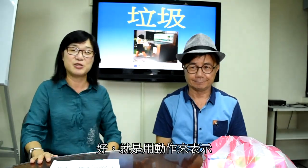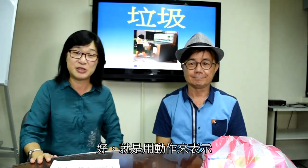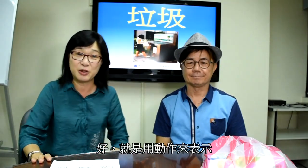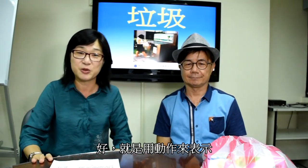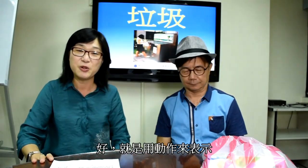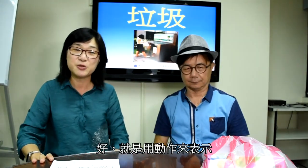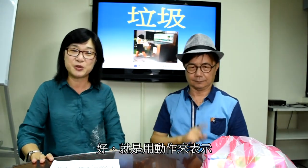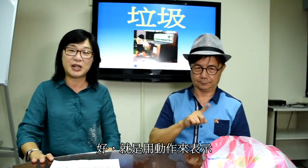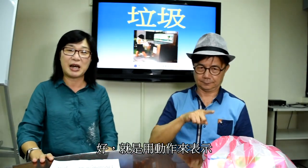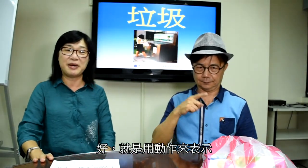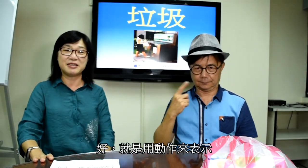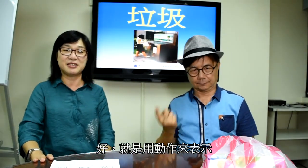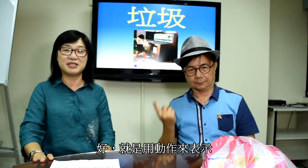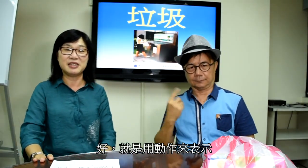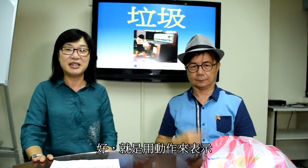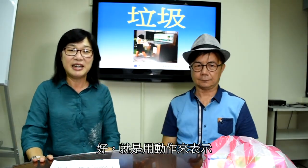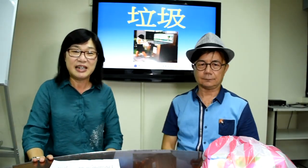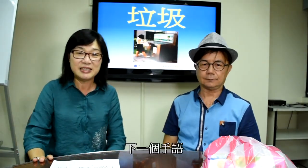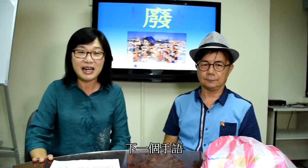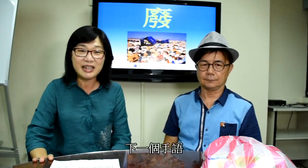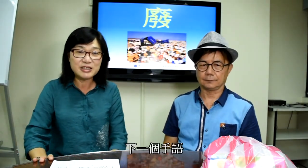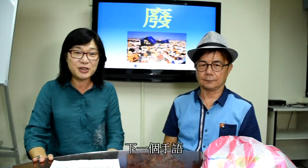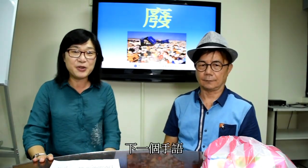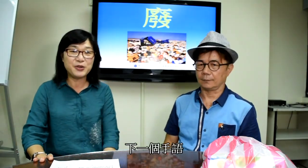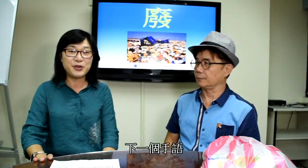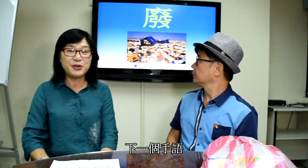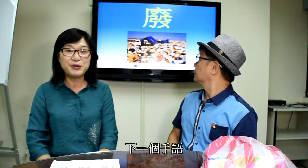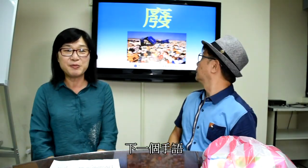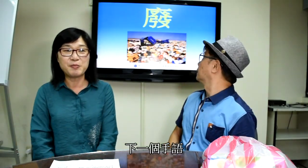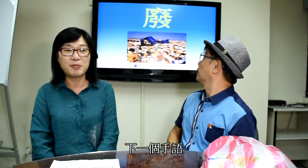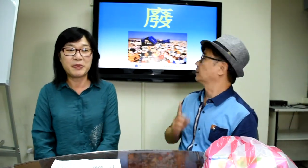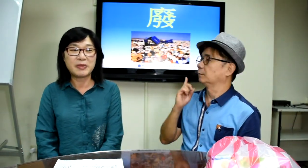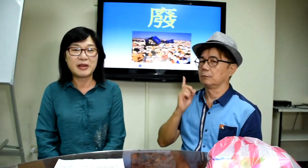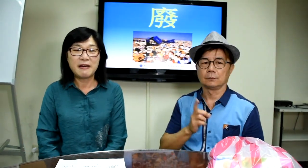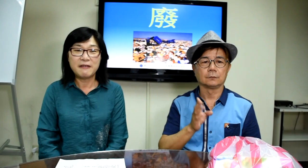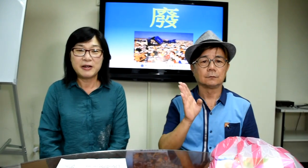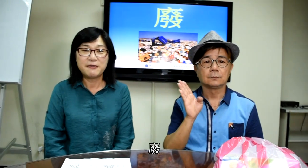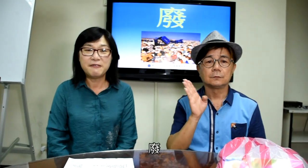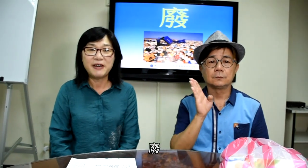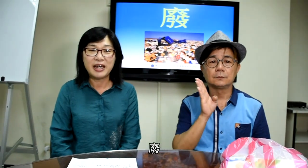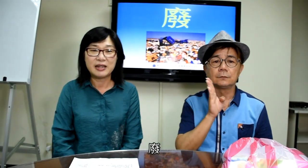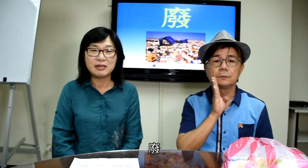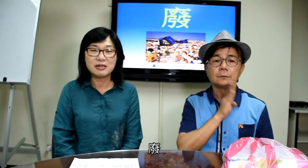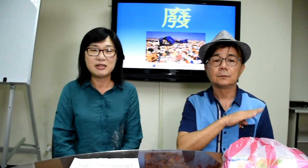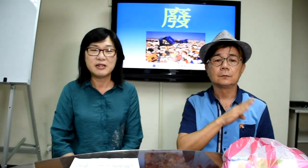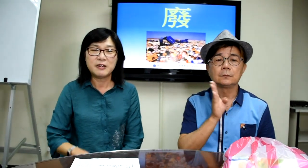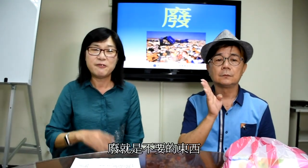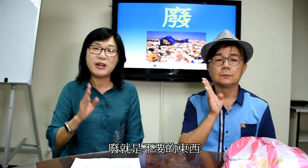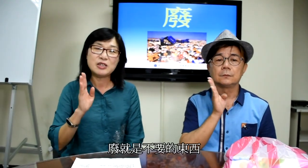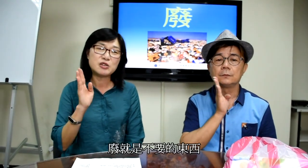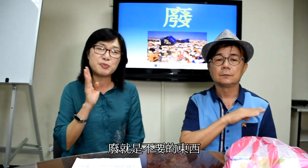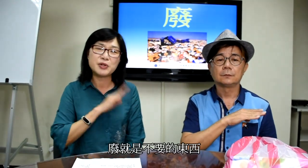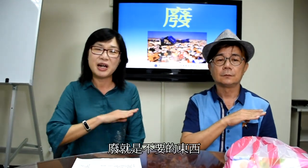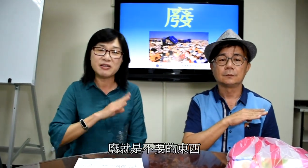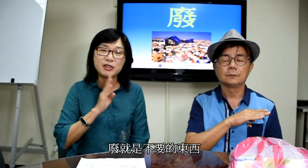是用动作来表示。下一个手语，废，废就是不要的东